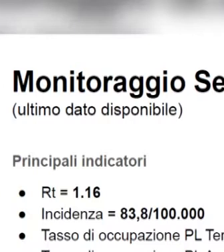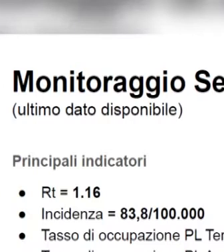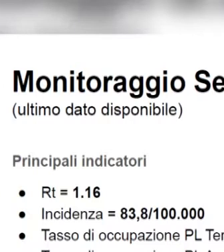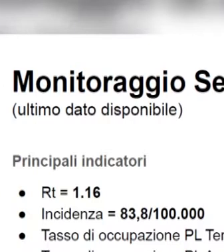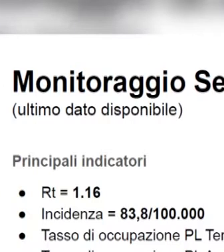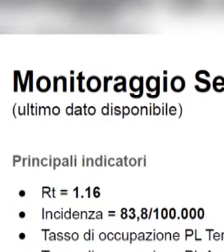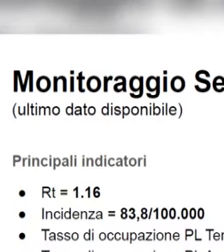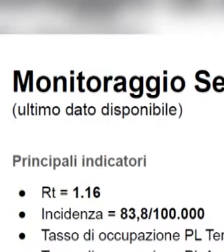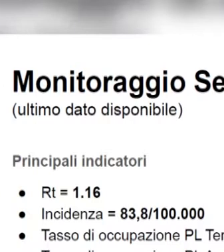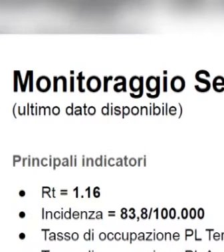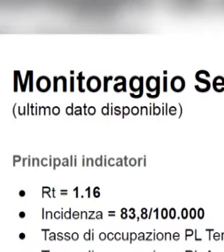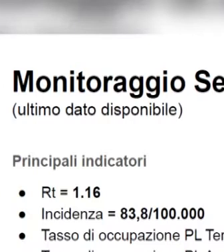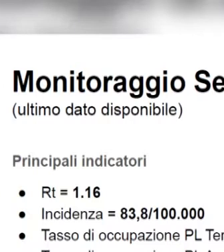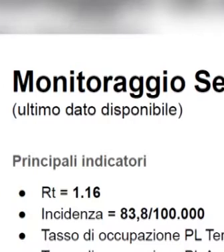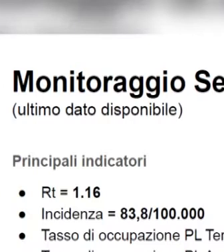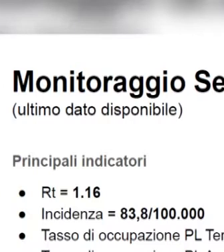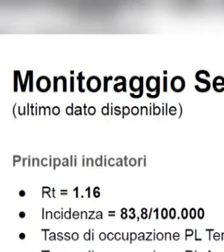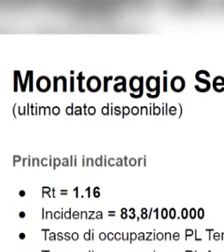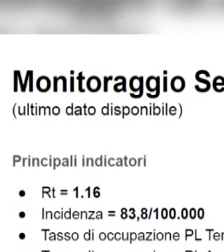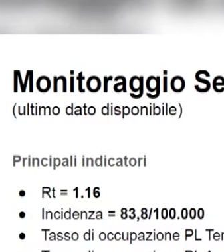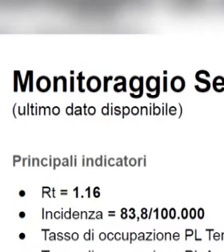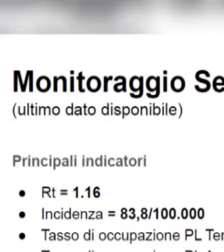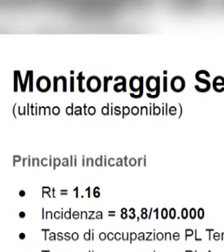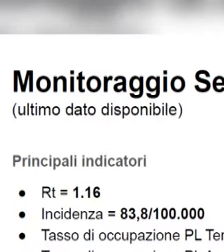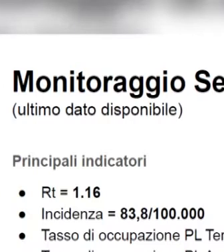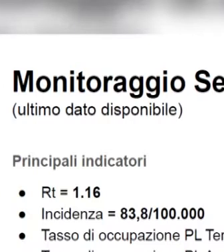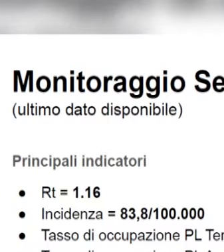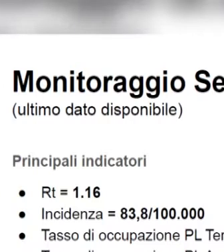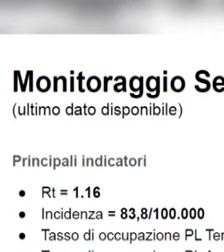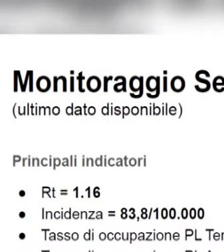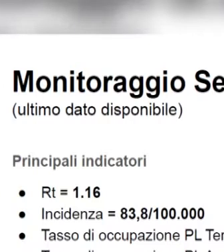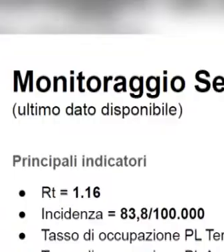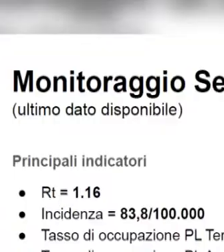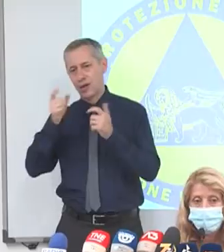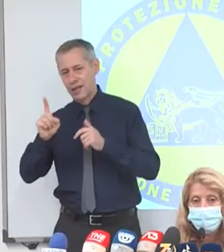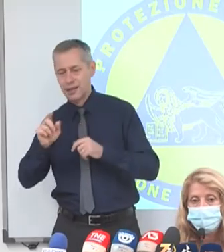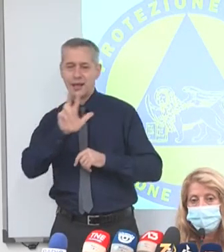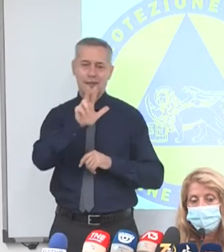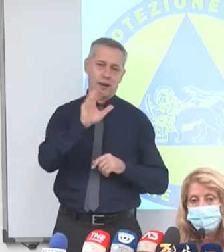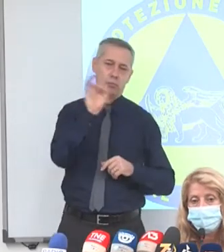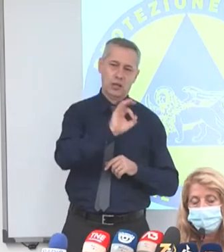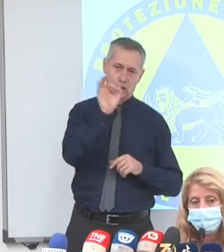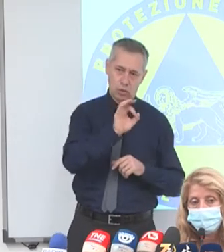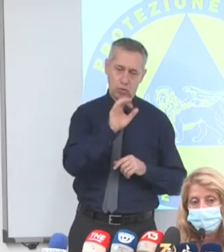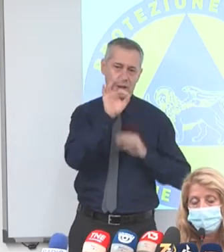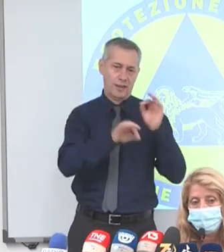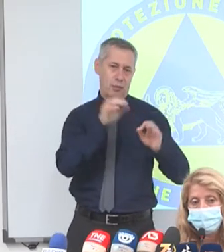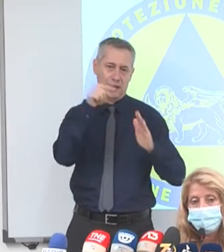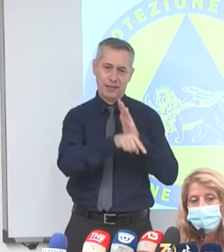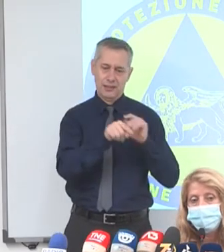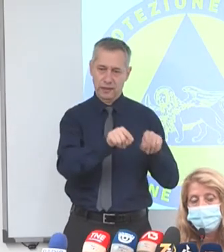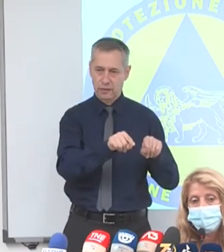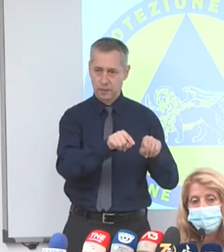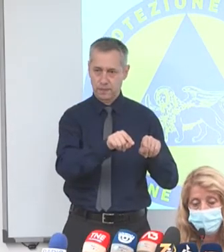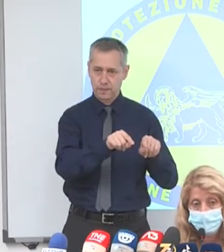poi un tasso di ospedalizzazione che del 2 per cento per l'area non critica del 3 per cento per quanto riguarda la terapia intensiva